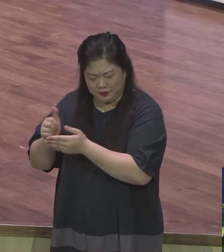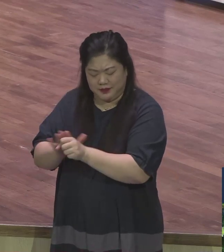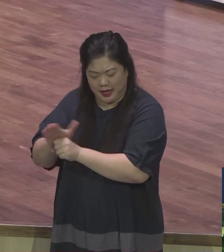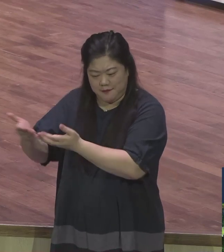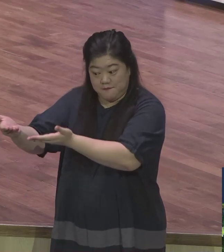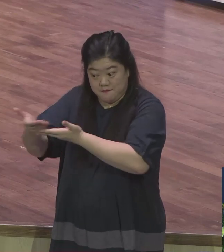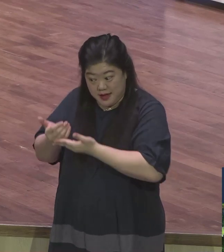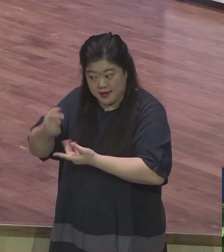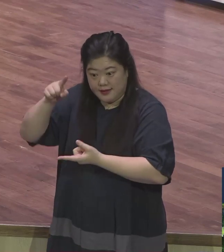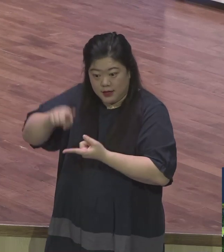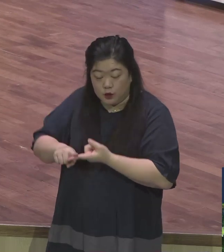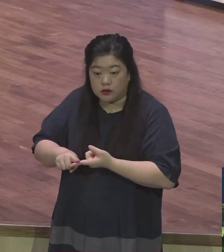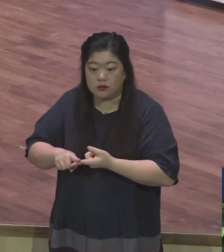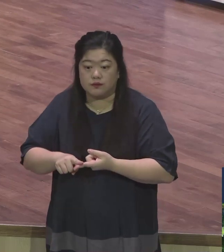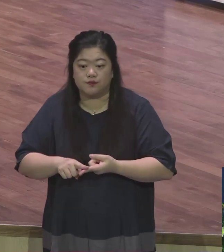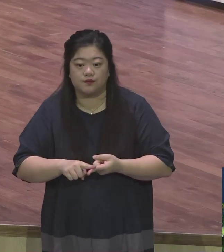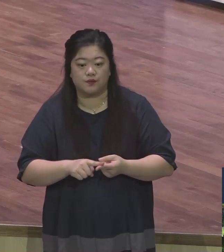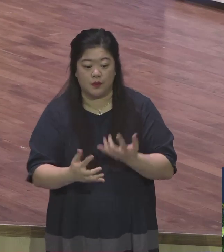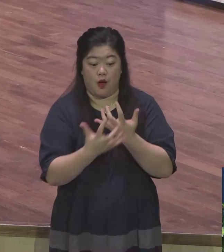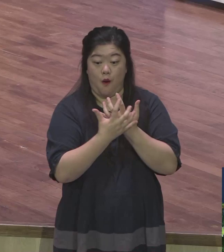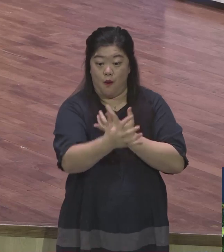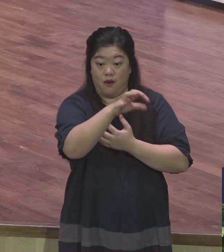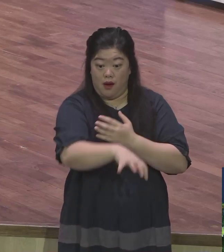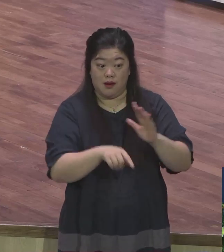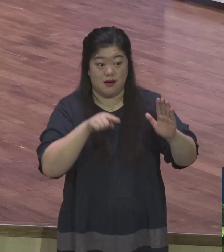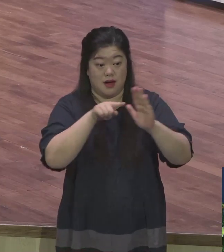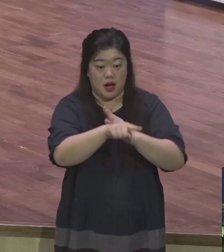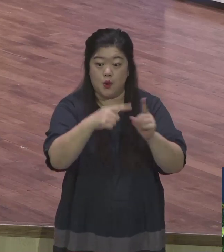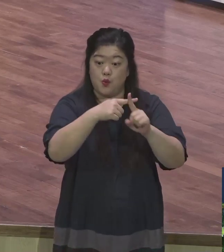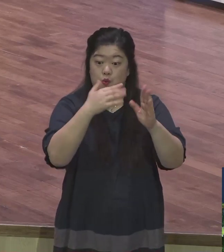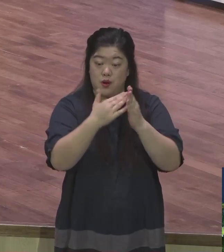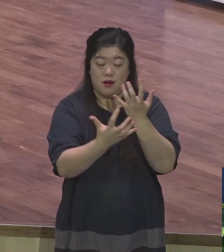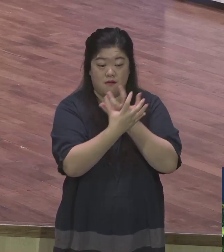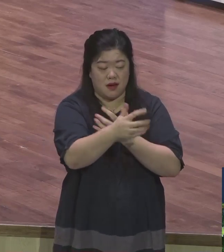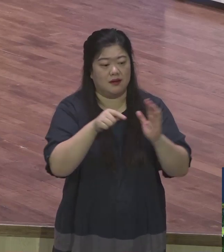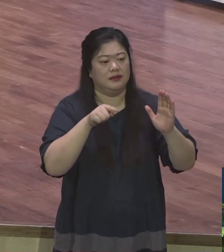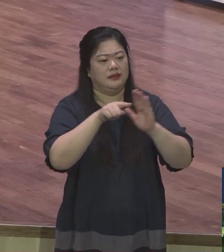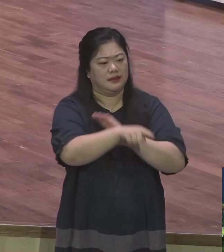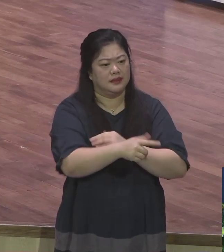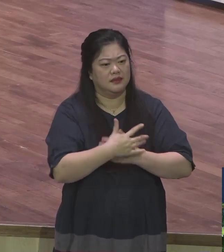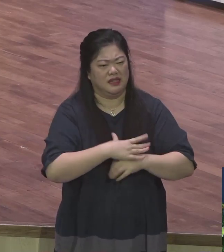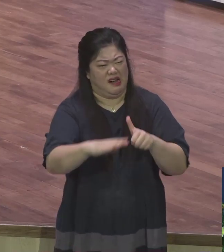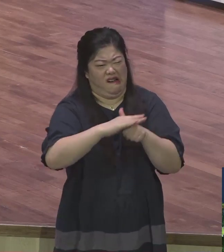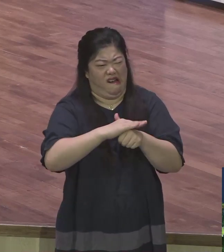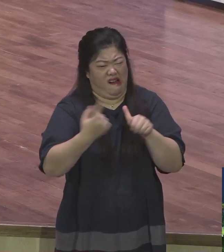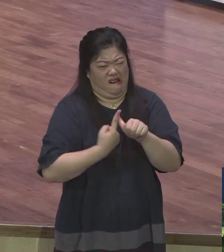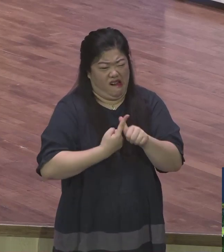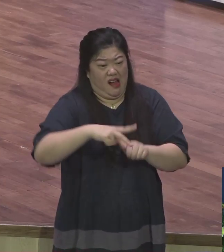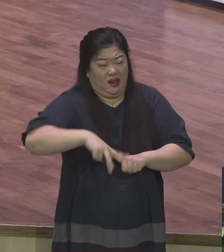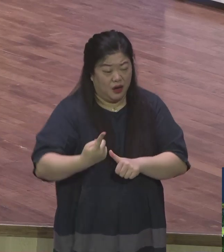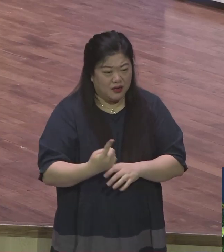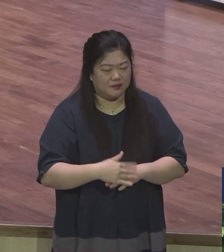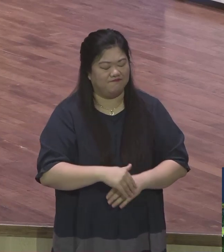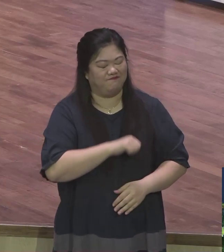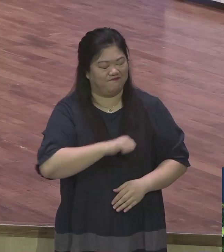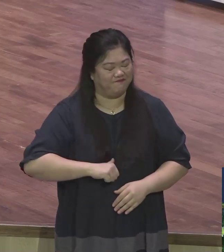가든지 유대교 유대교 해당에 해당에 들어갑니다. 들어갑니다. 유대 유대 해당 해당 들어가서 들어가서 그들에게 복음을 증가합니다. 끊임없이